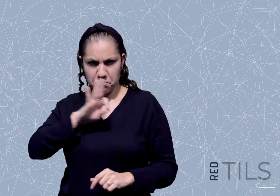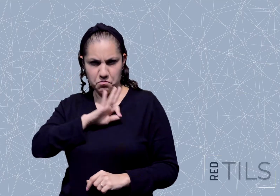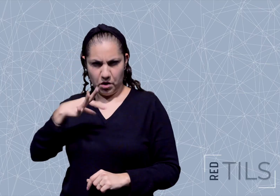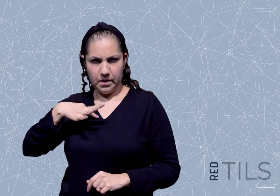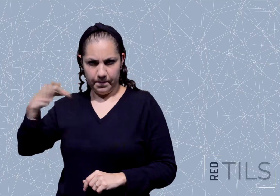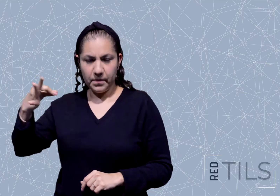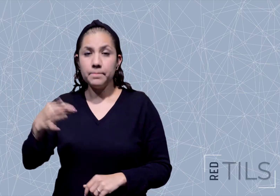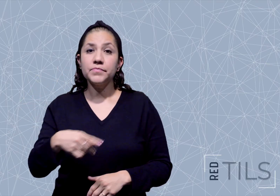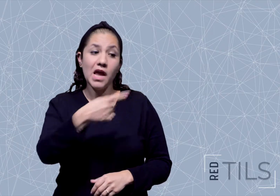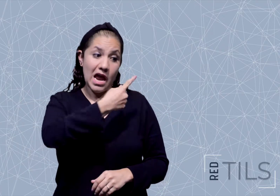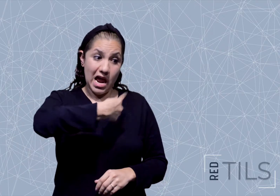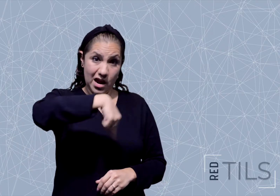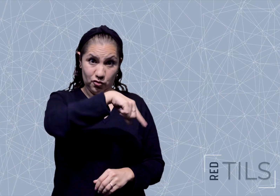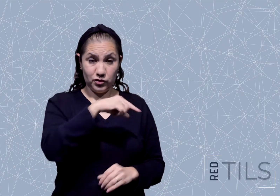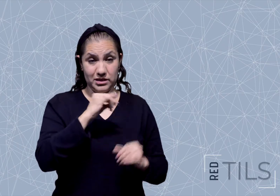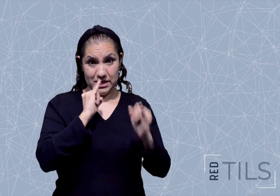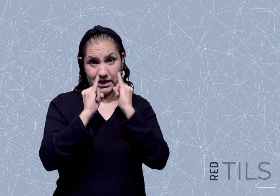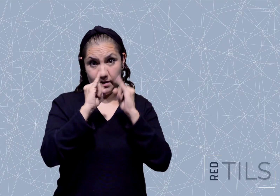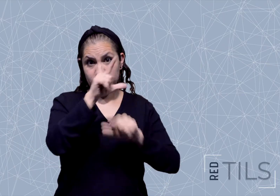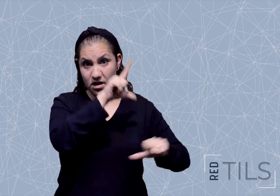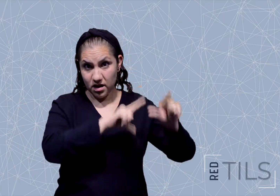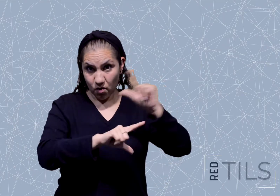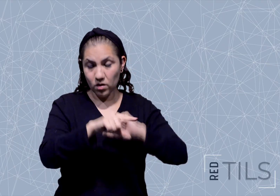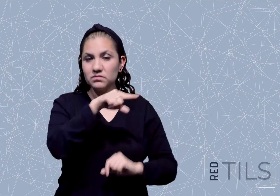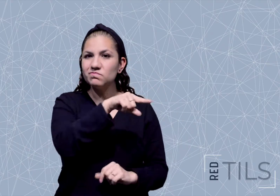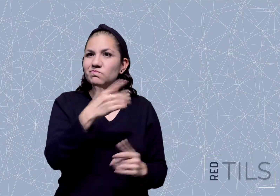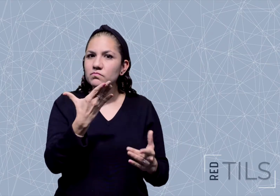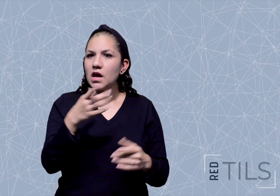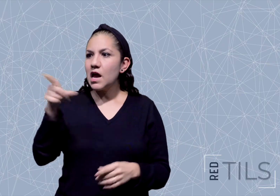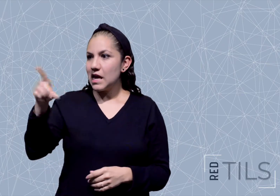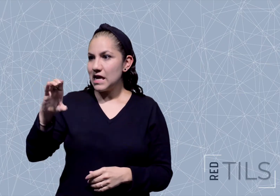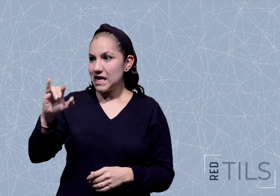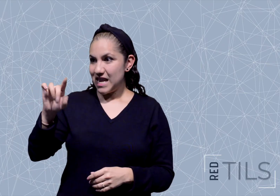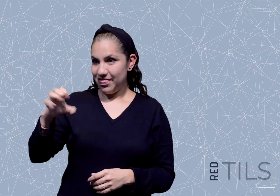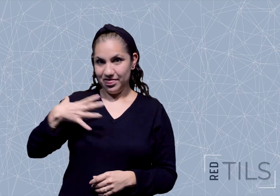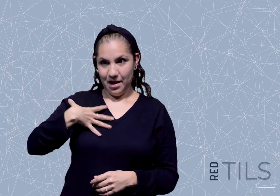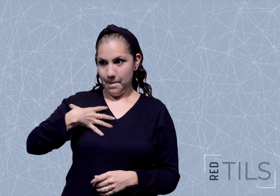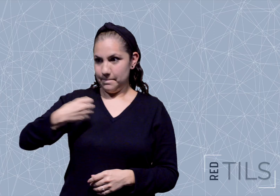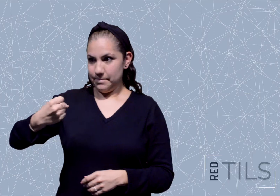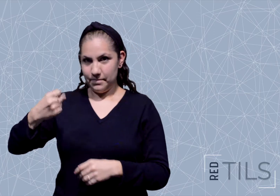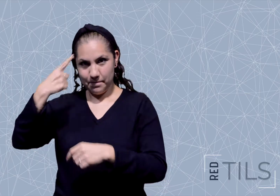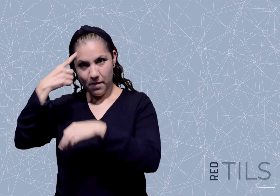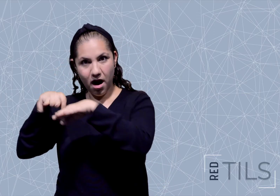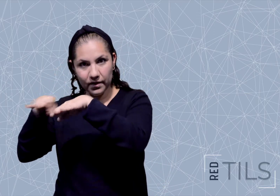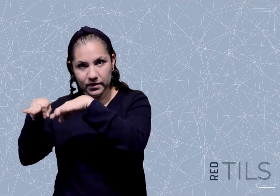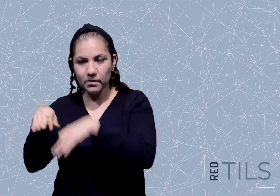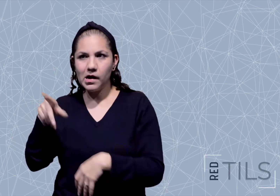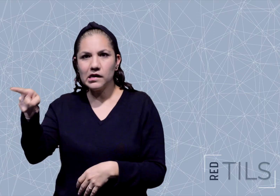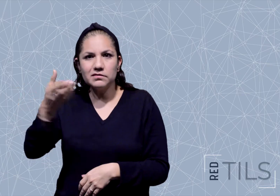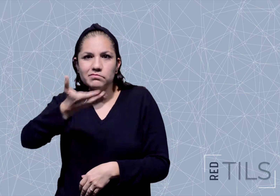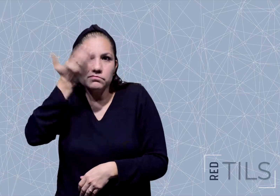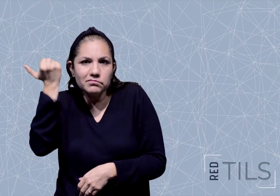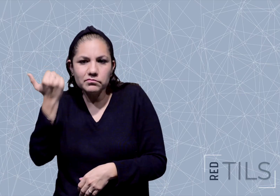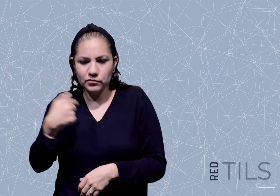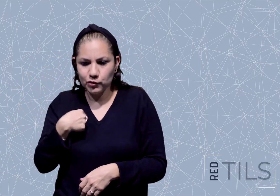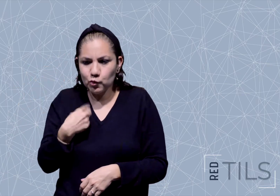tiempo en educar al cliente con respecto a la logística y requerimientos que necesitan para llevar a cabo su